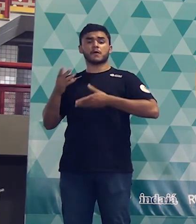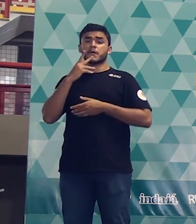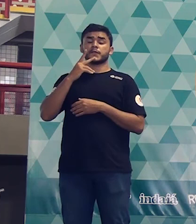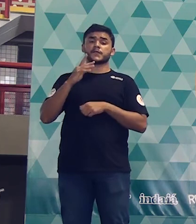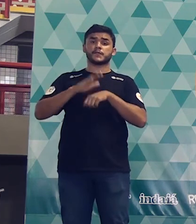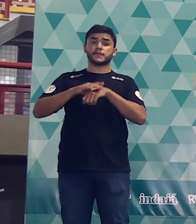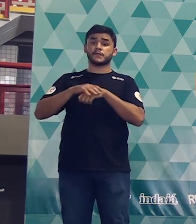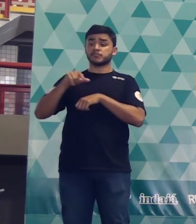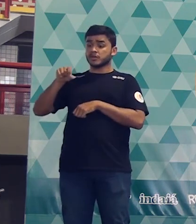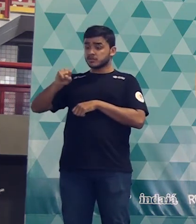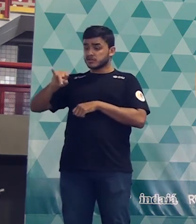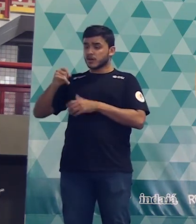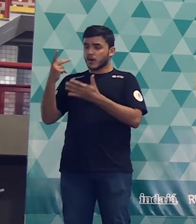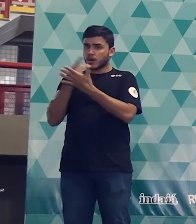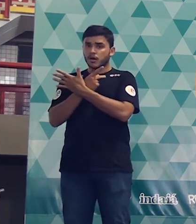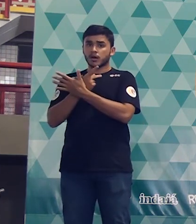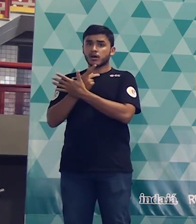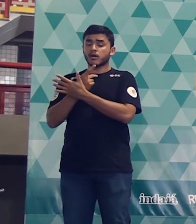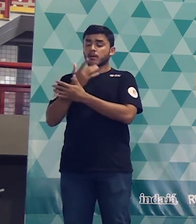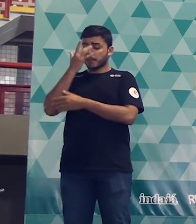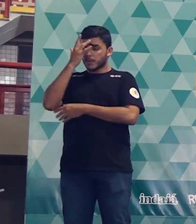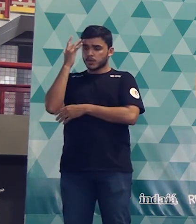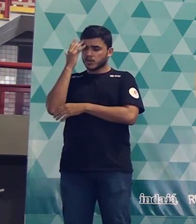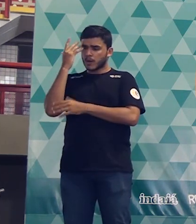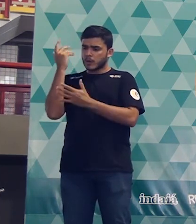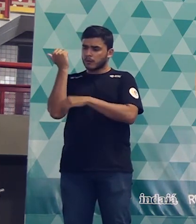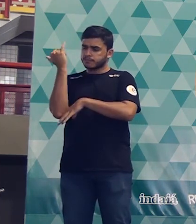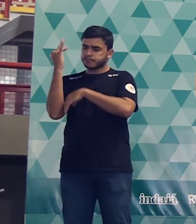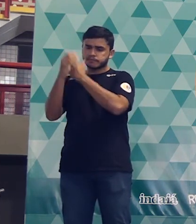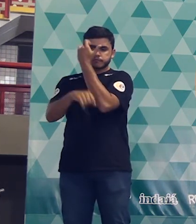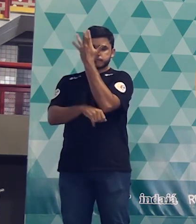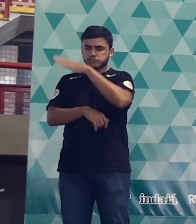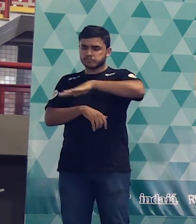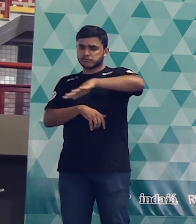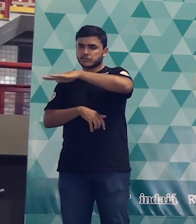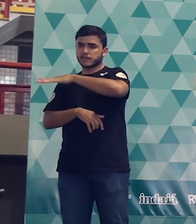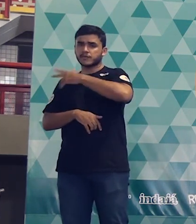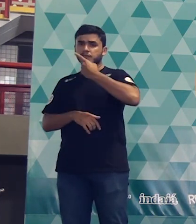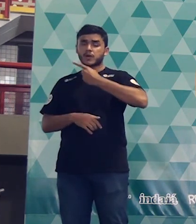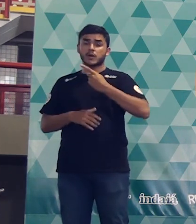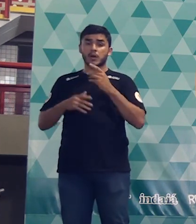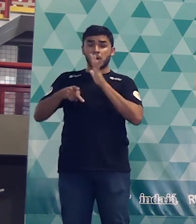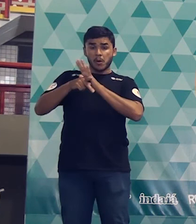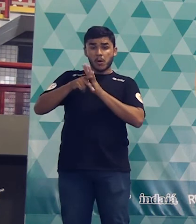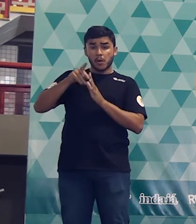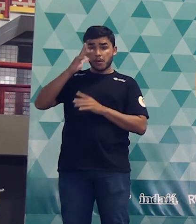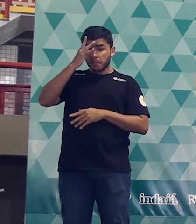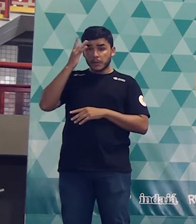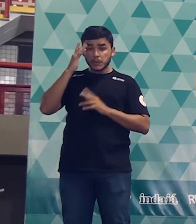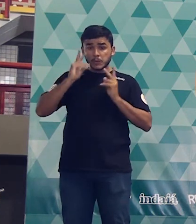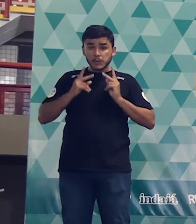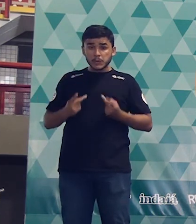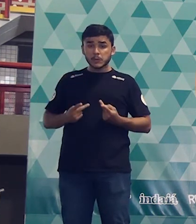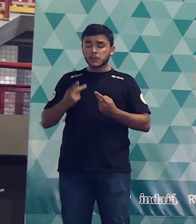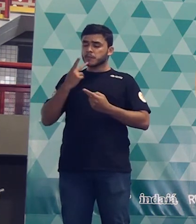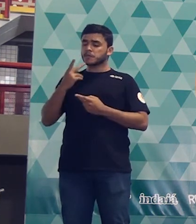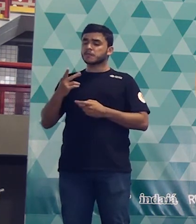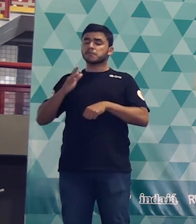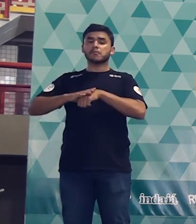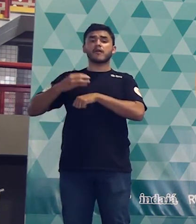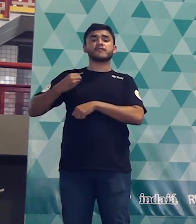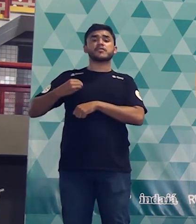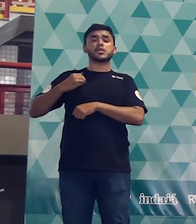fere a terra, fere também os filhos da terra. Não foi o homem que teceu a trama da vida. Ela é meramente o fim da